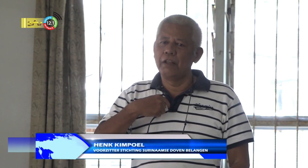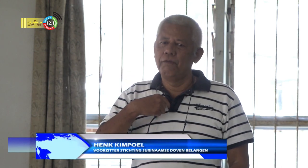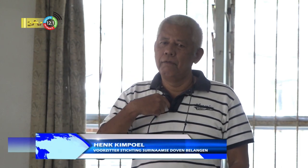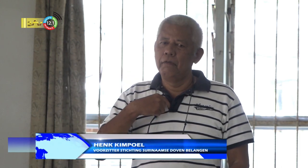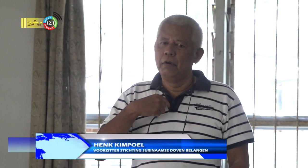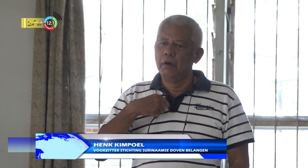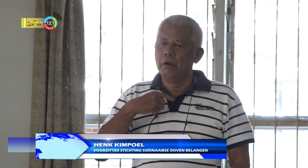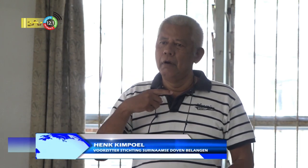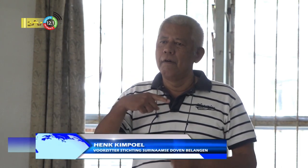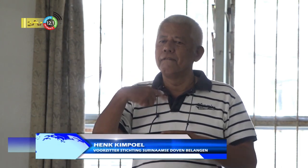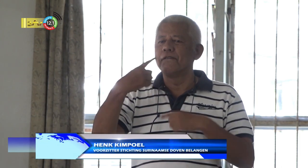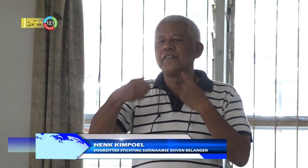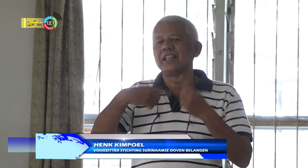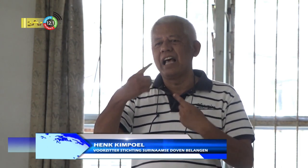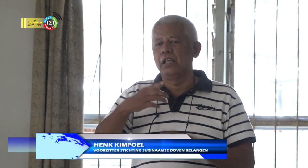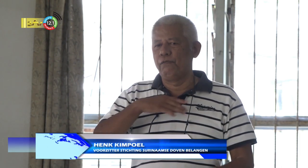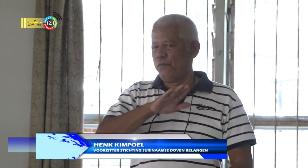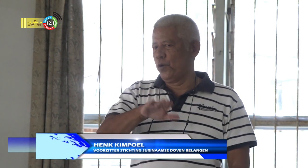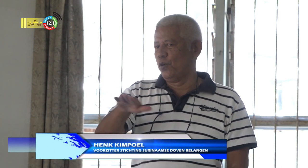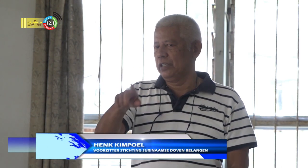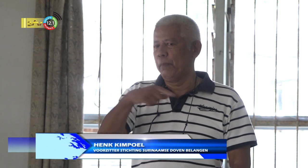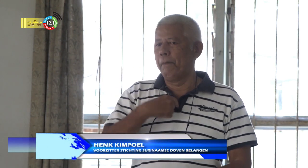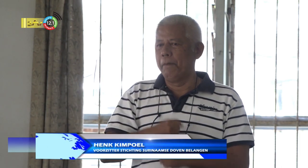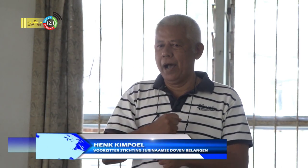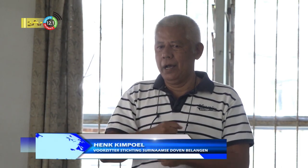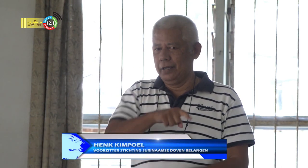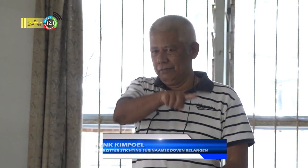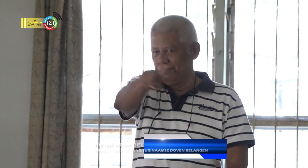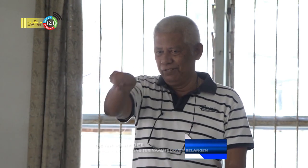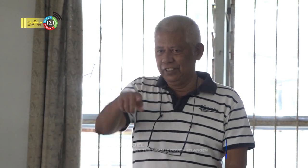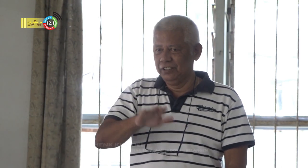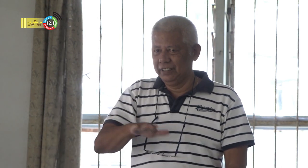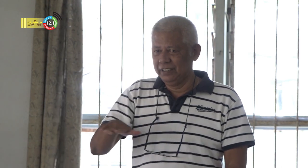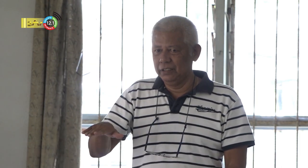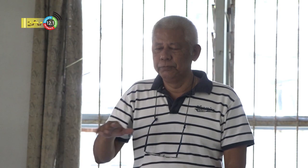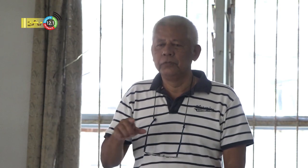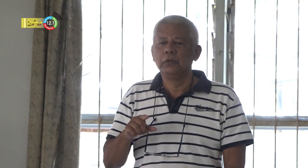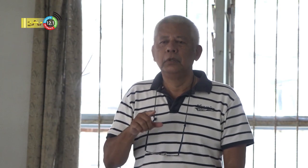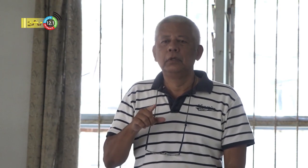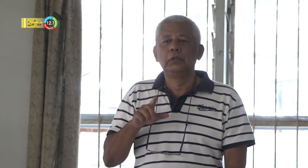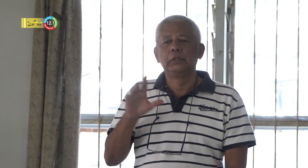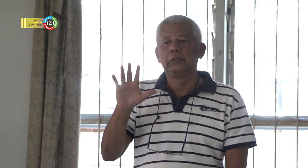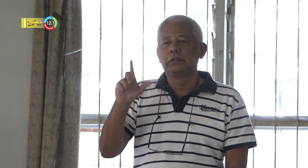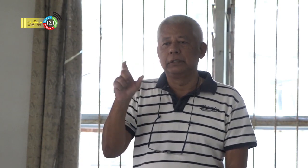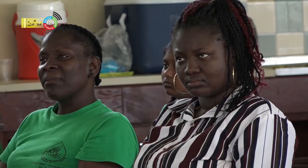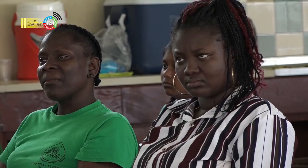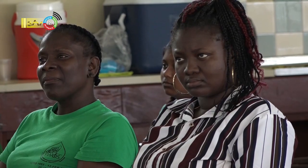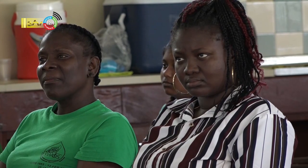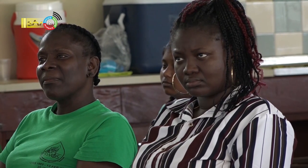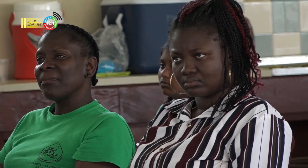We hebben Werelddovendag. Is ook voor jullie, is ook voor jullie kinderen.